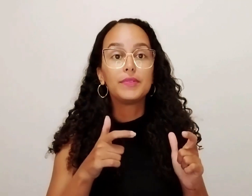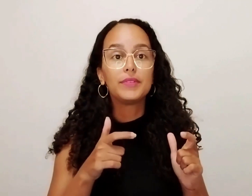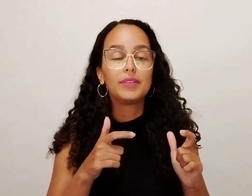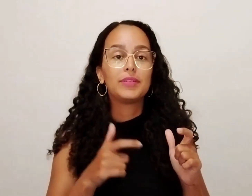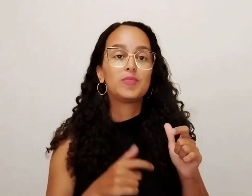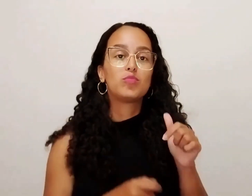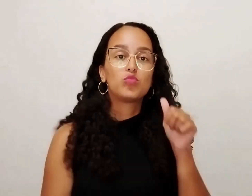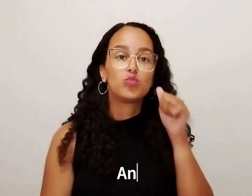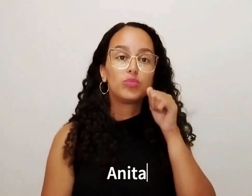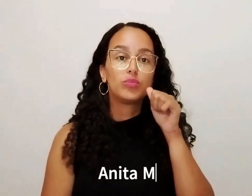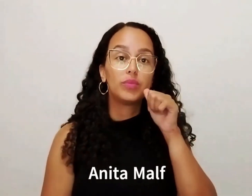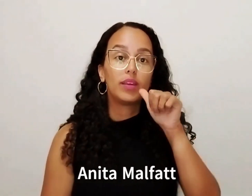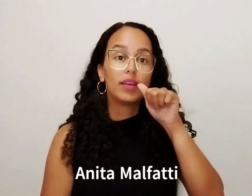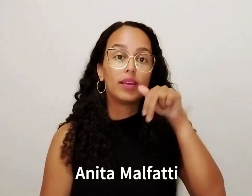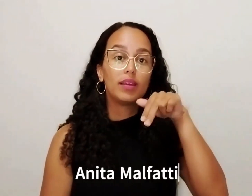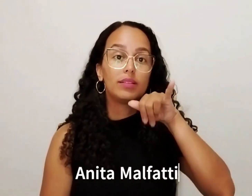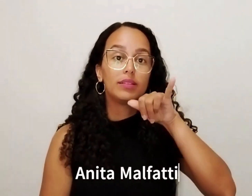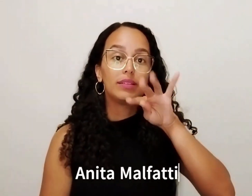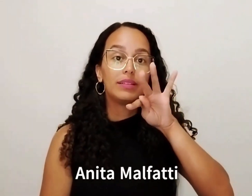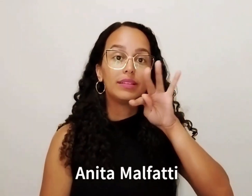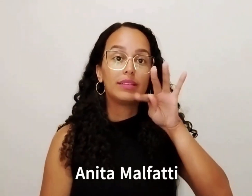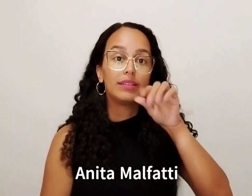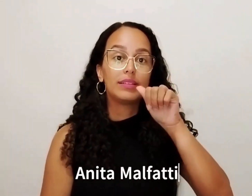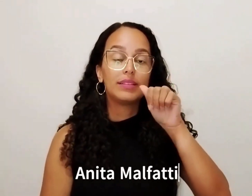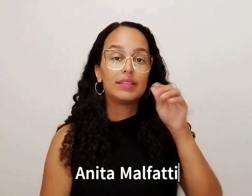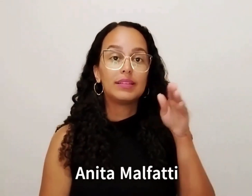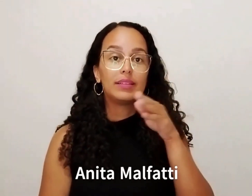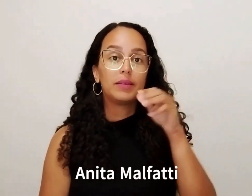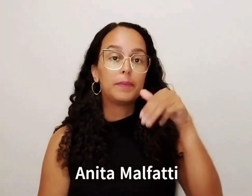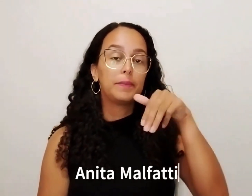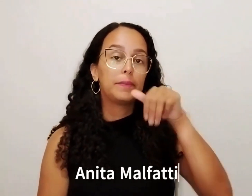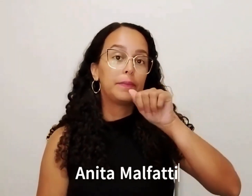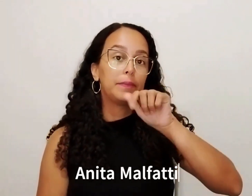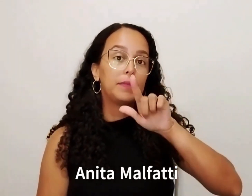Ao conhecer Oswald de Andrade,